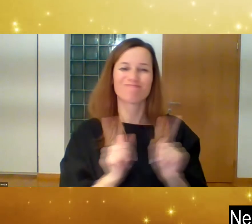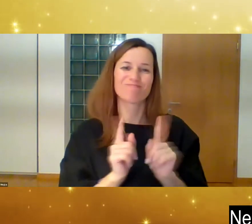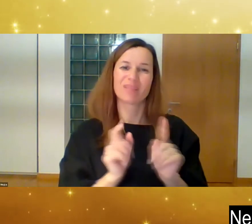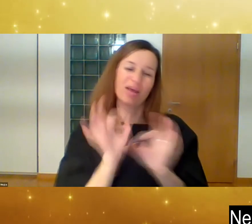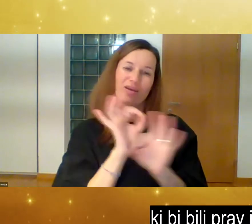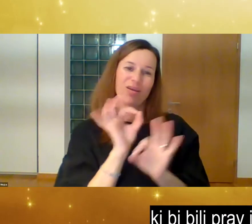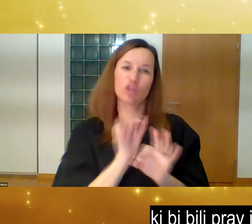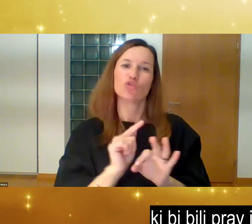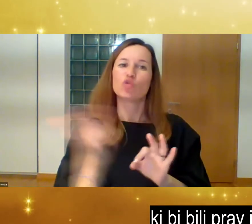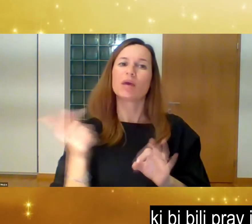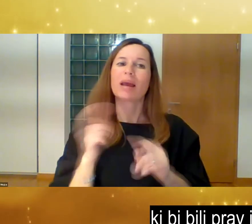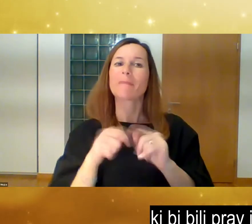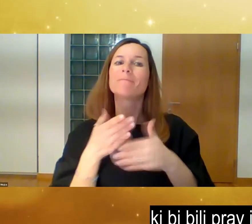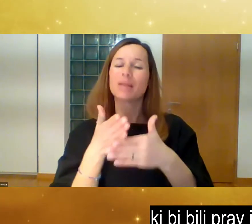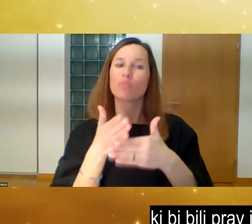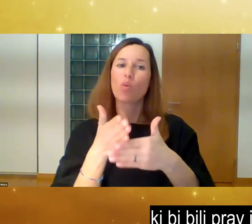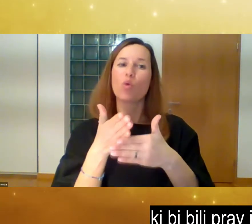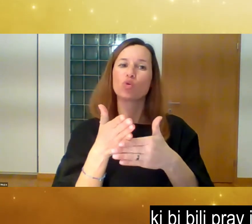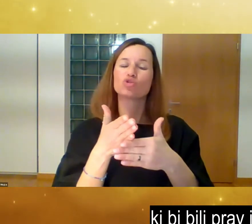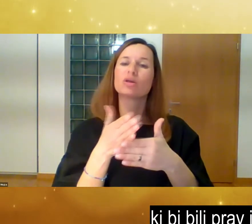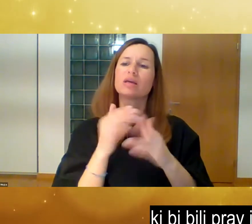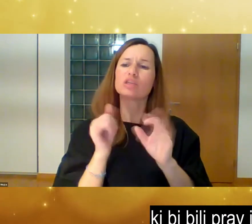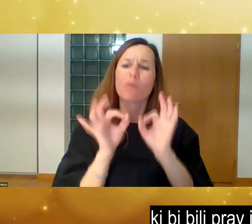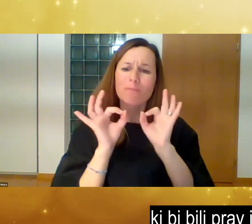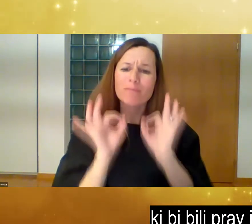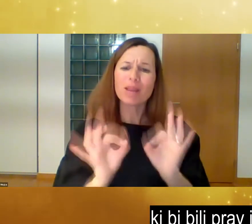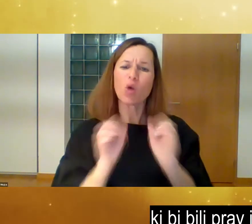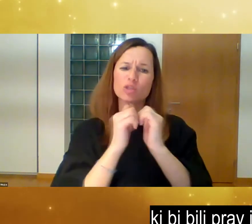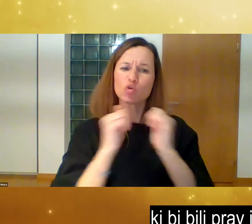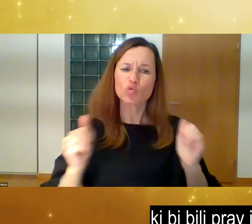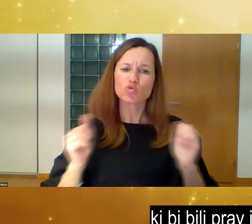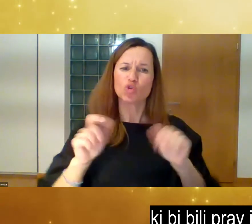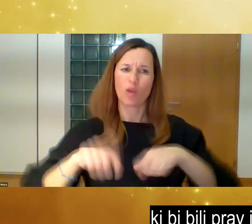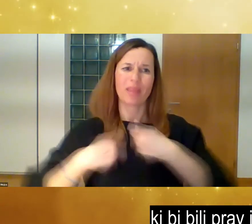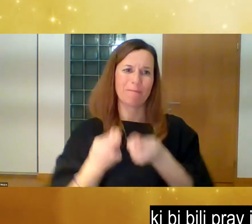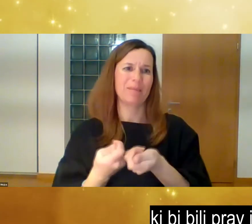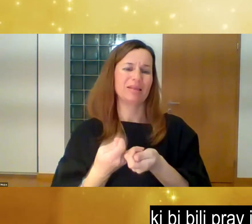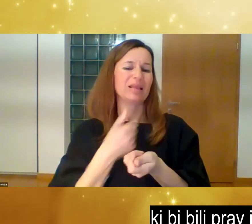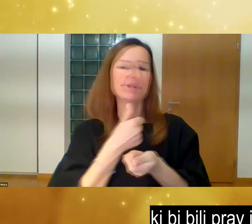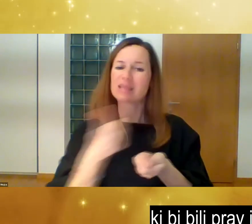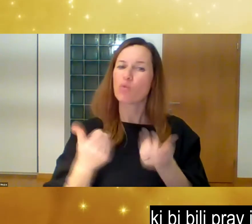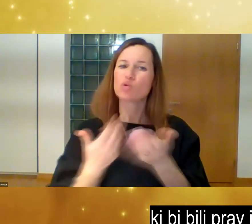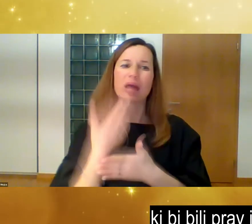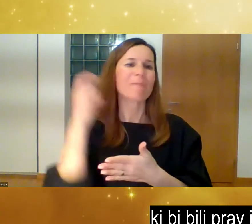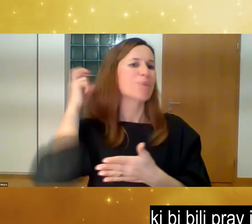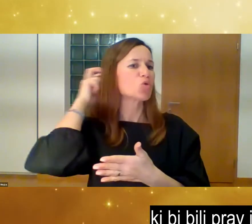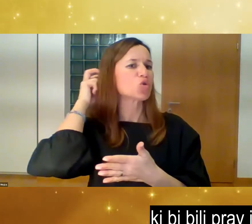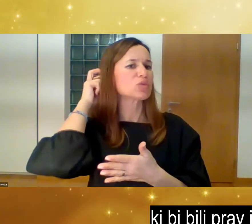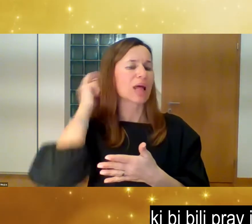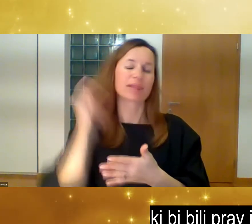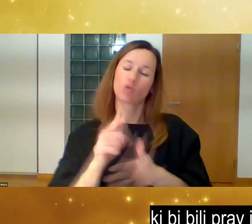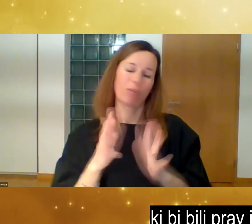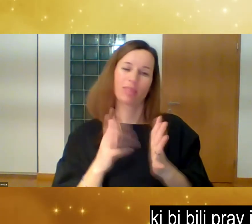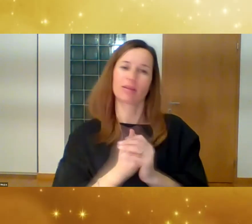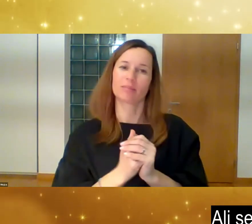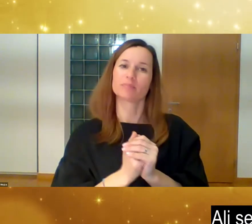drugih pripomočkov, ki bi bili prav izključno namenjeni, ne samo za polžev vsadek, pa ni.